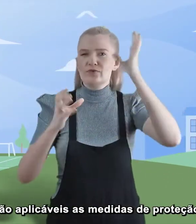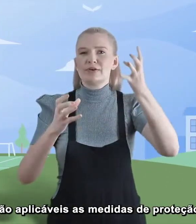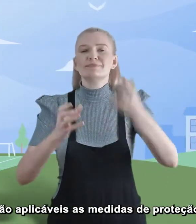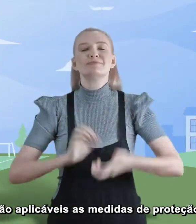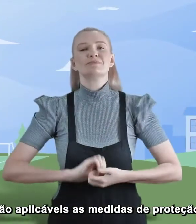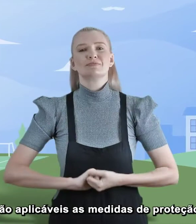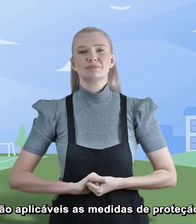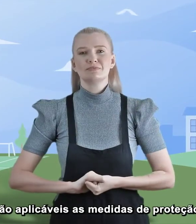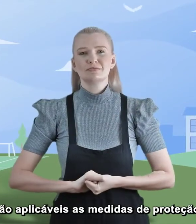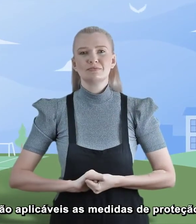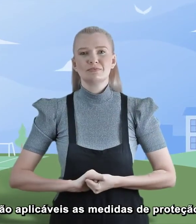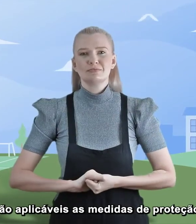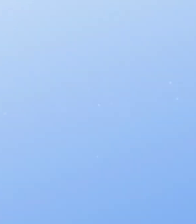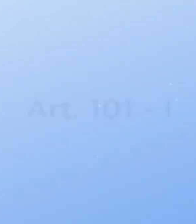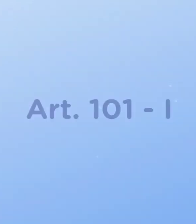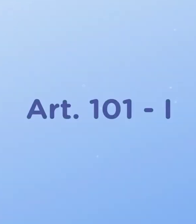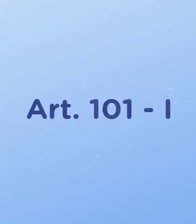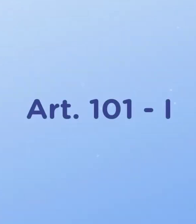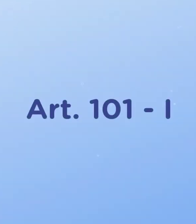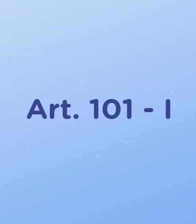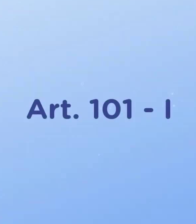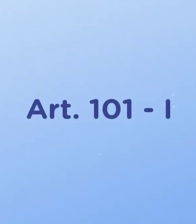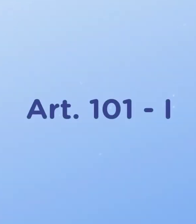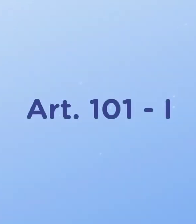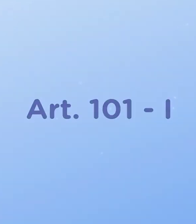proteção. Artigo 101, inciso 1.